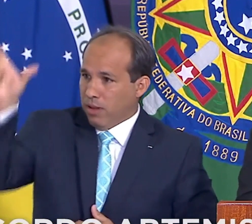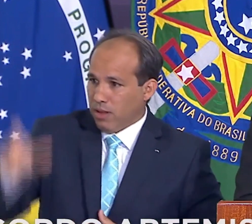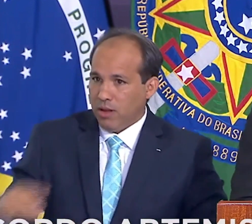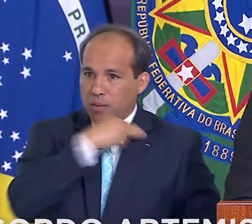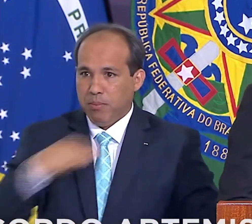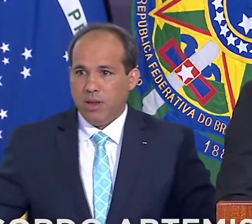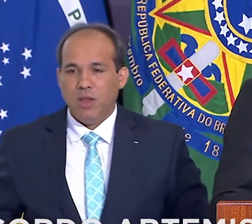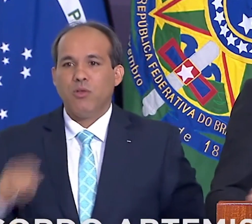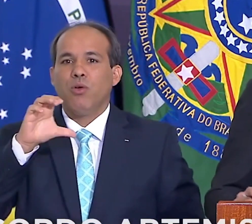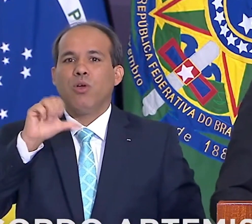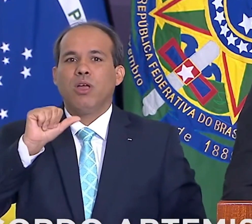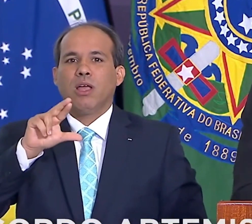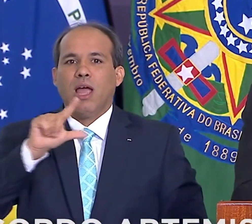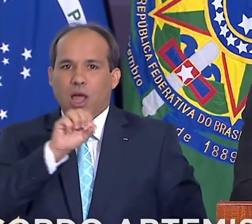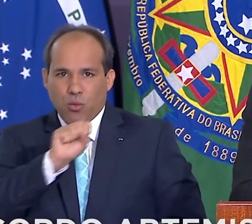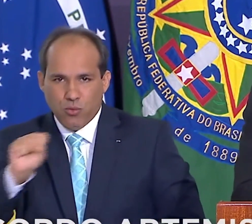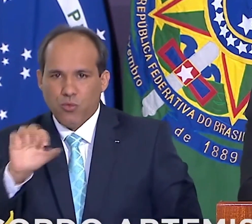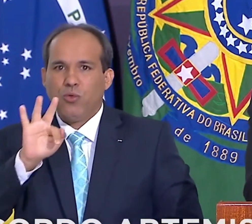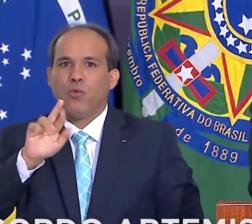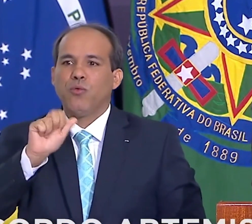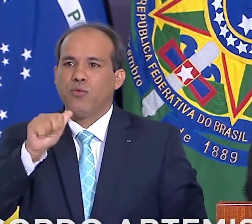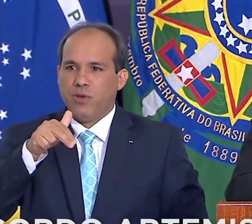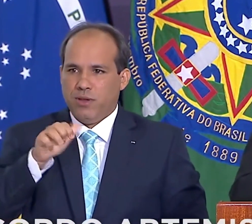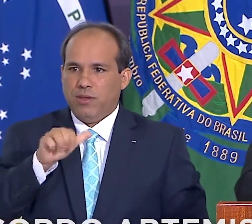ministro Carlos França.